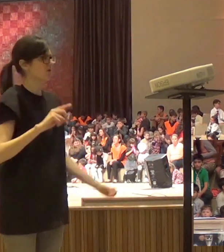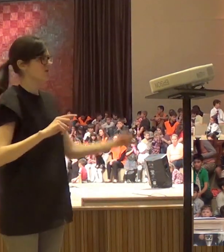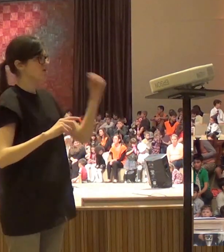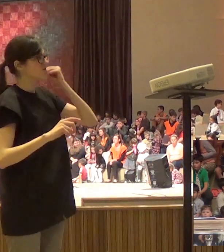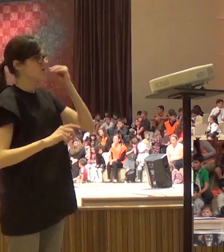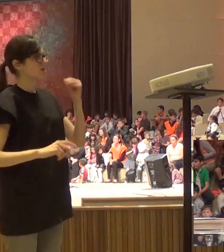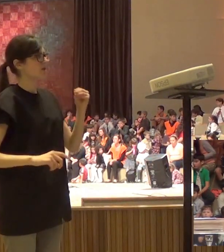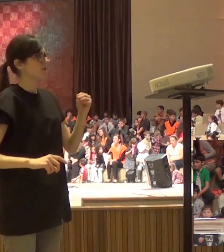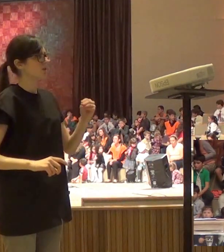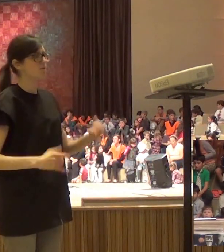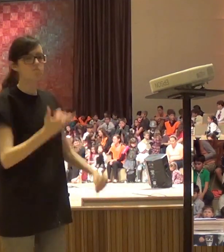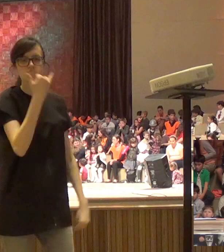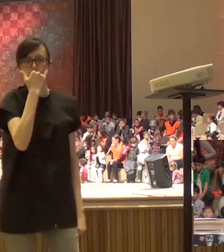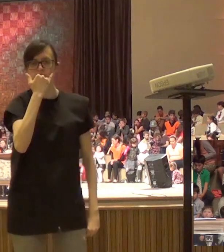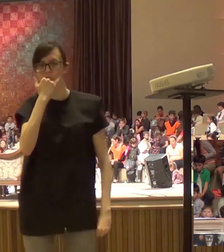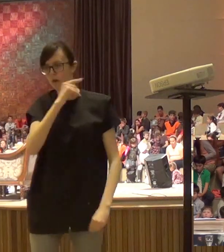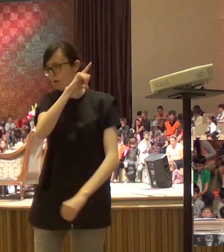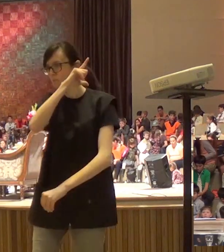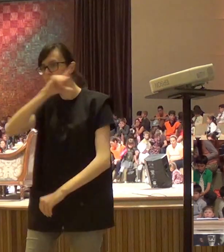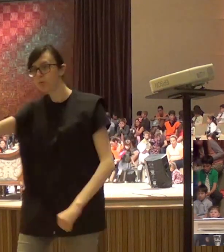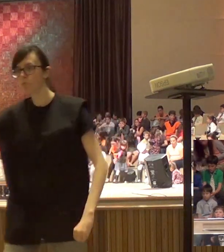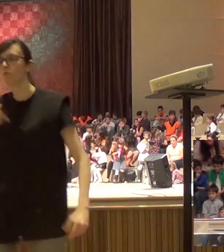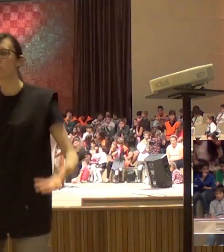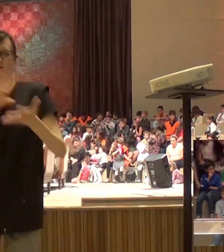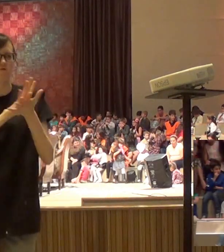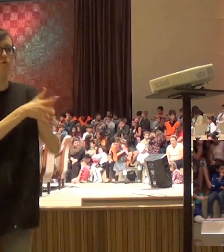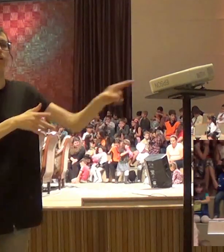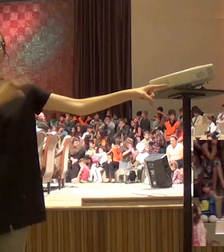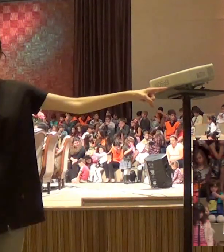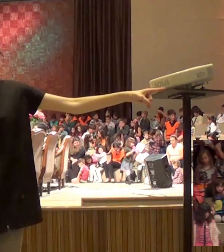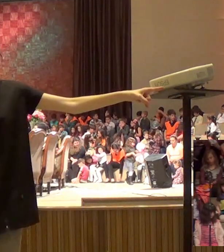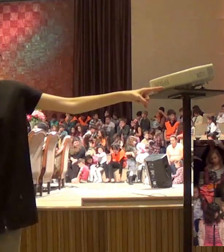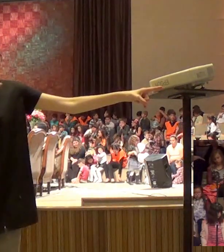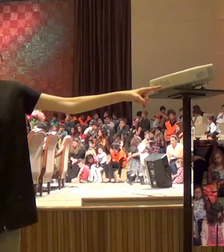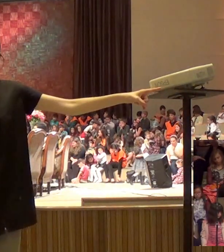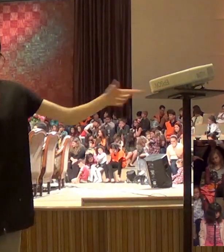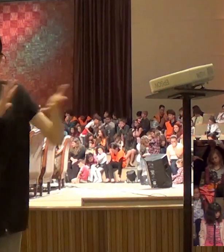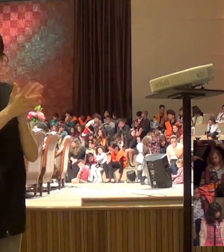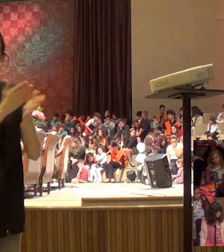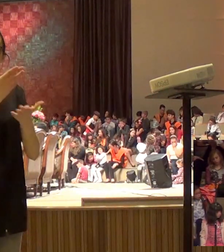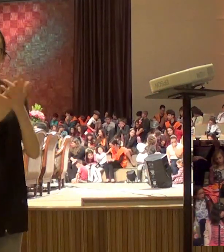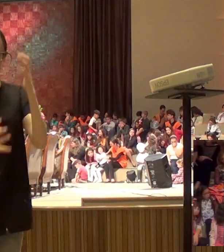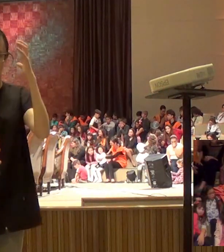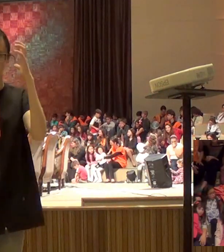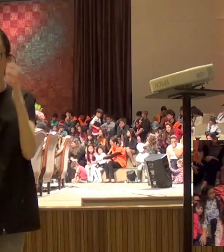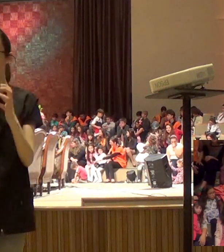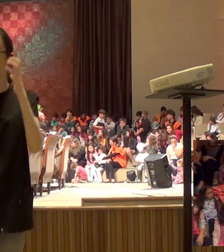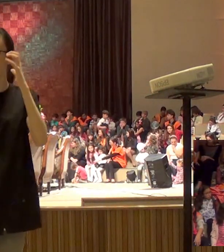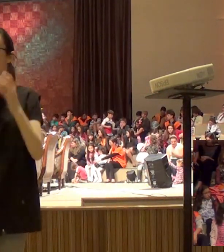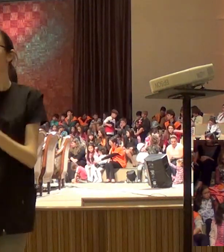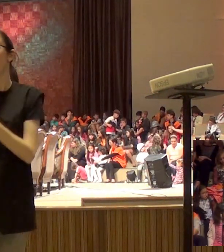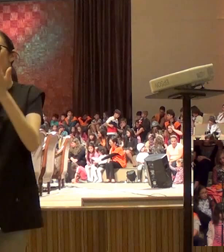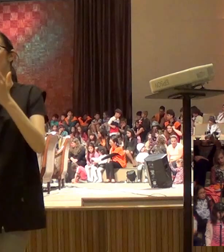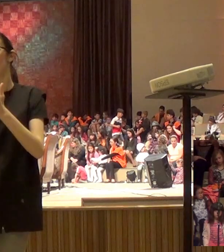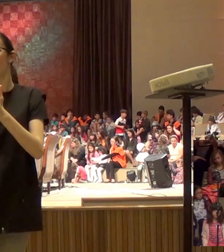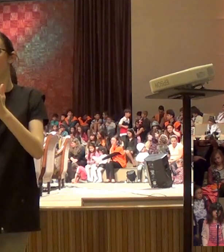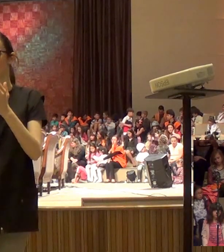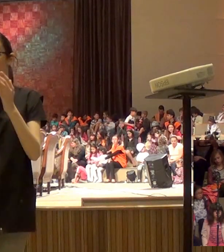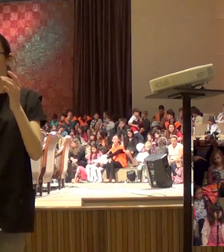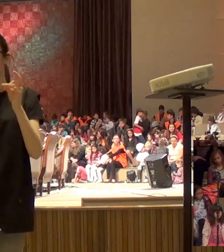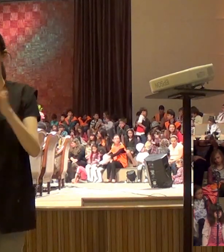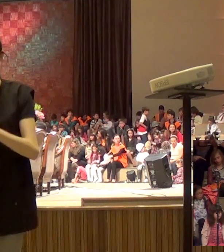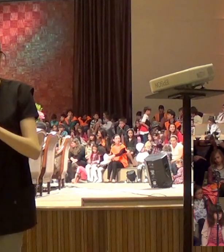disposto a tomar o trono do seu pai. E ali começa uma briga horrível. Isso termina no capítulo 18